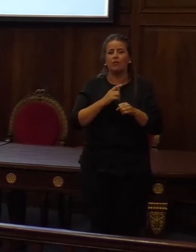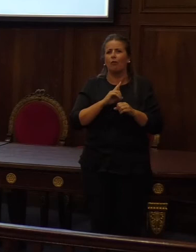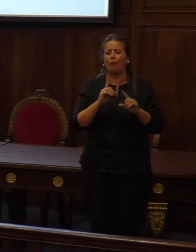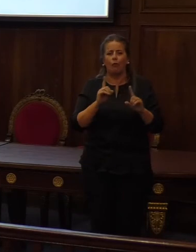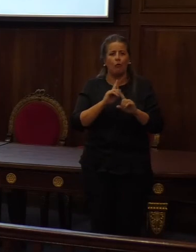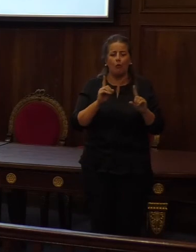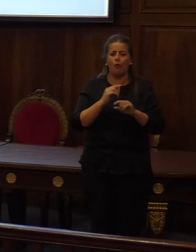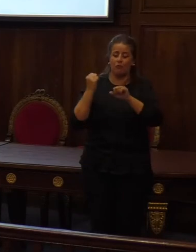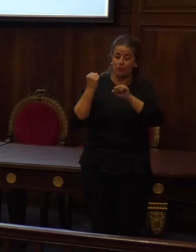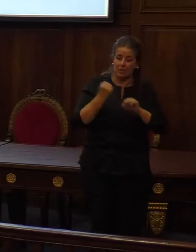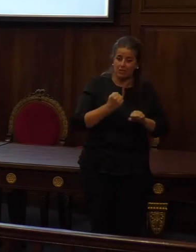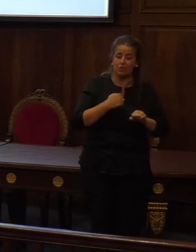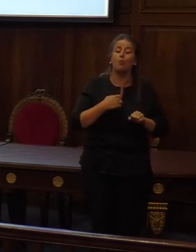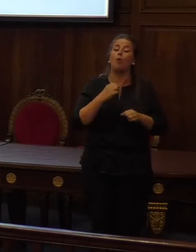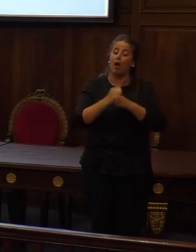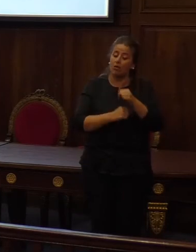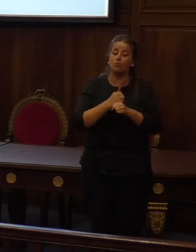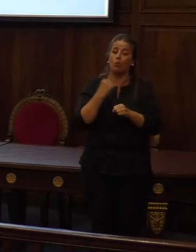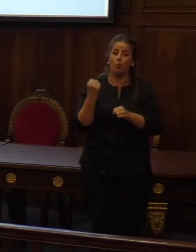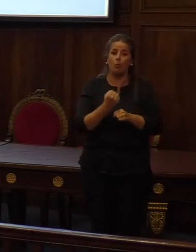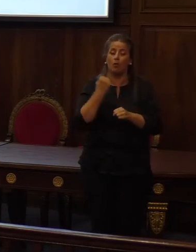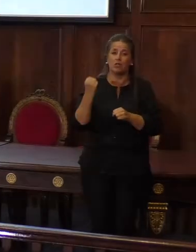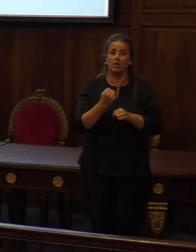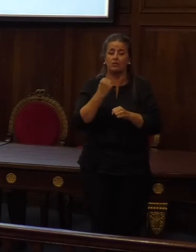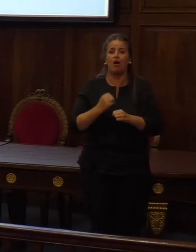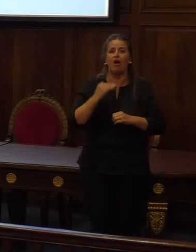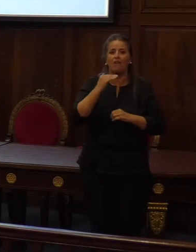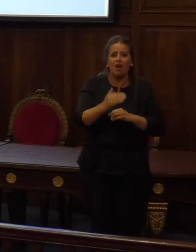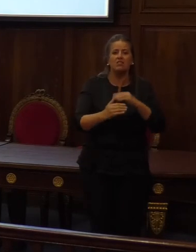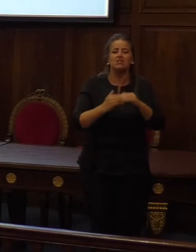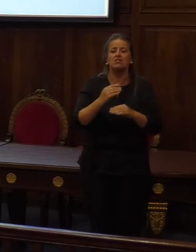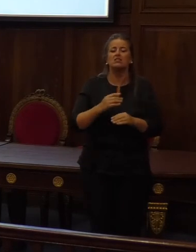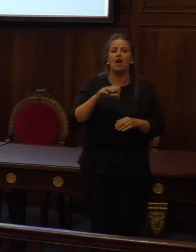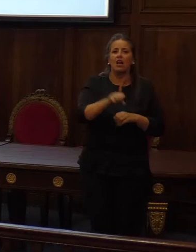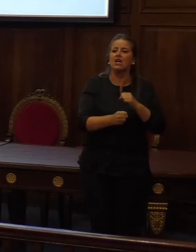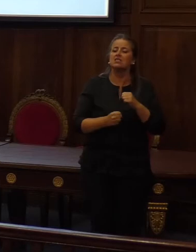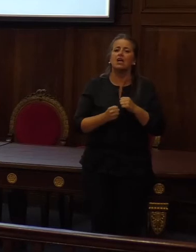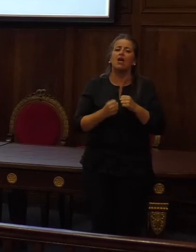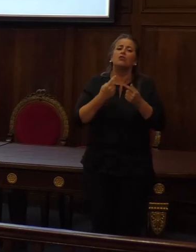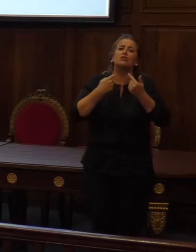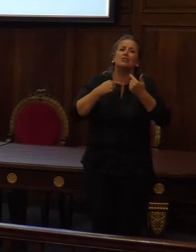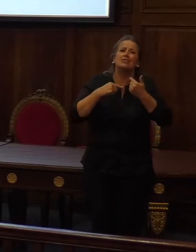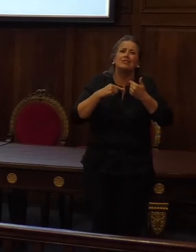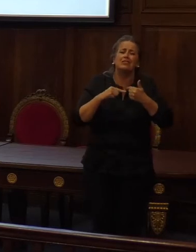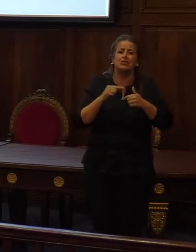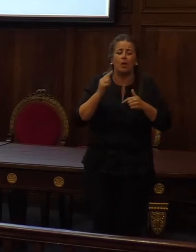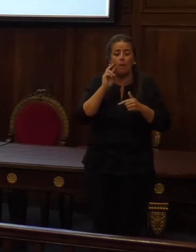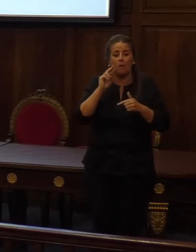años fundacionales, pero son años importantes en los avances obtenidos, y quizás mirar